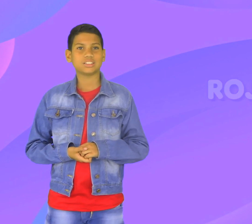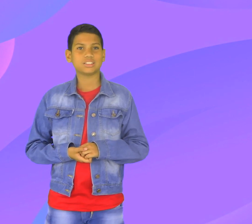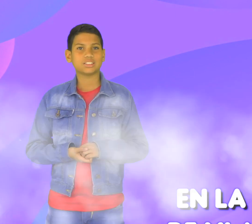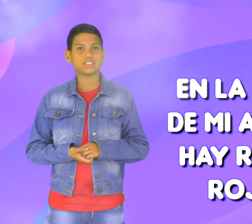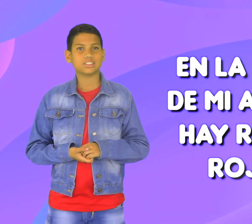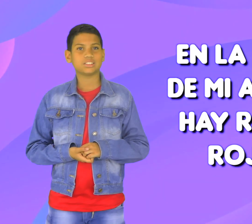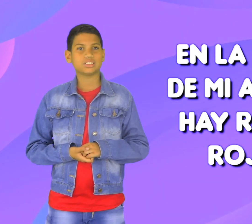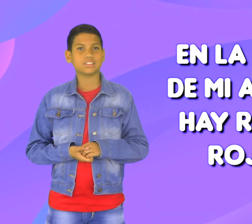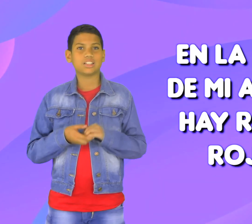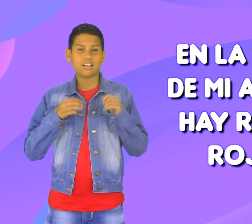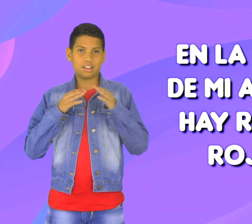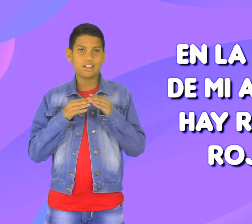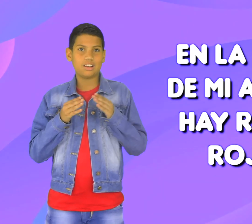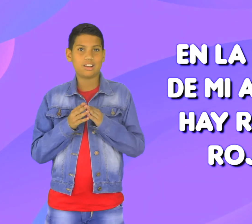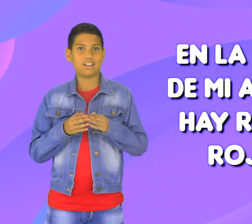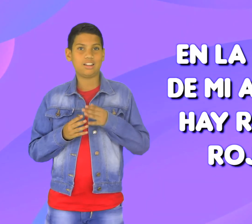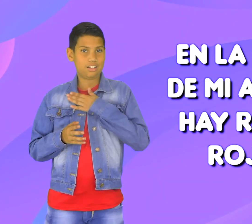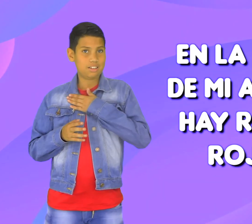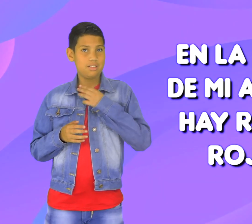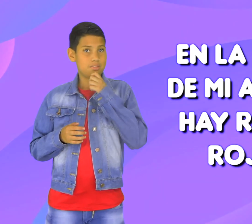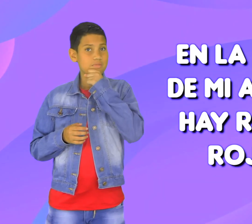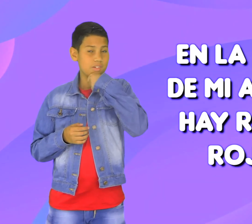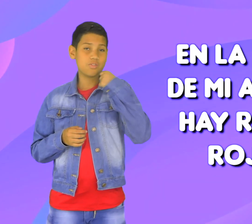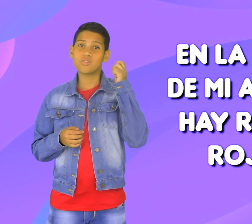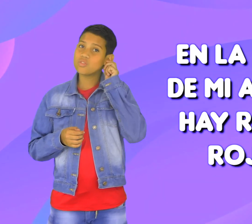En la casa de mi abuela hay rosas rojas.